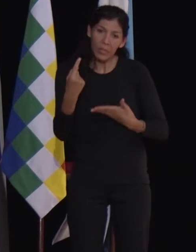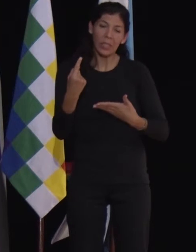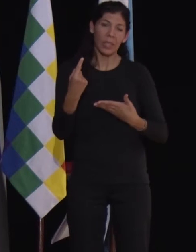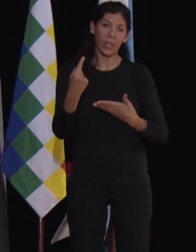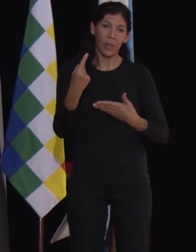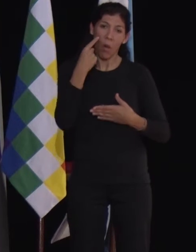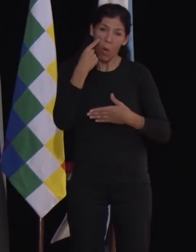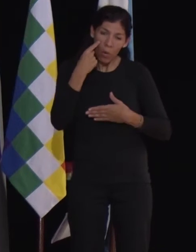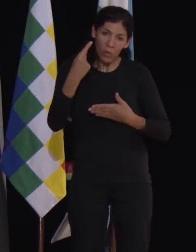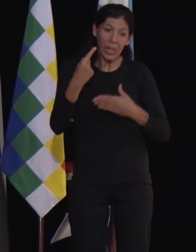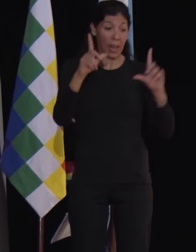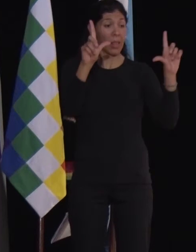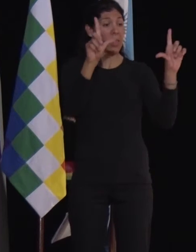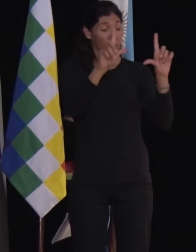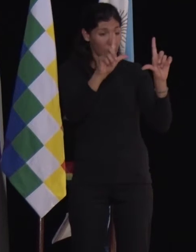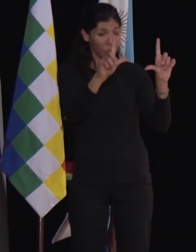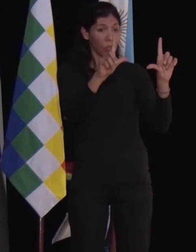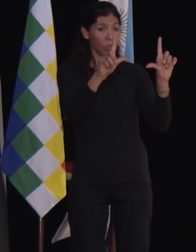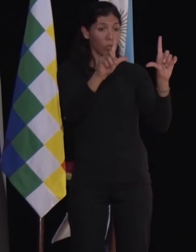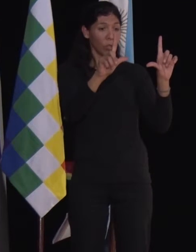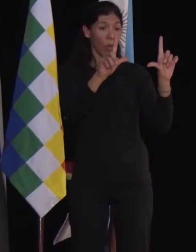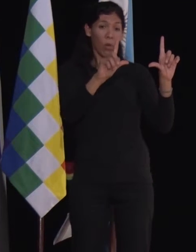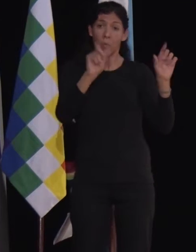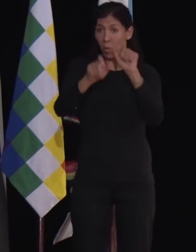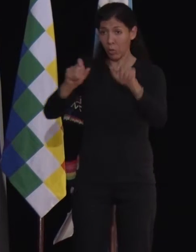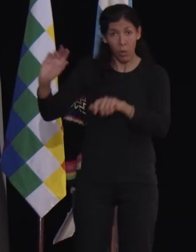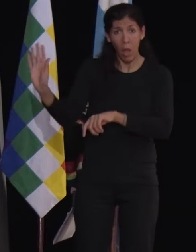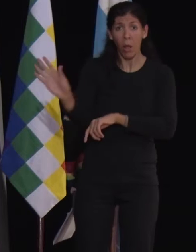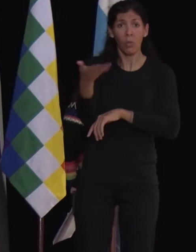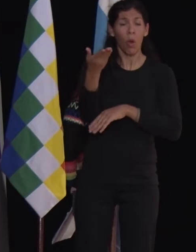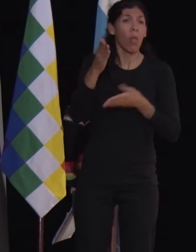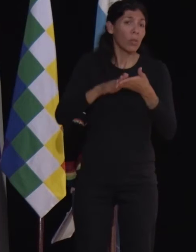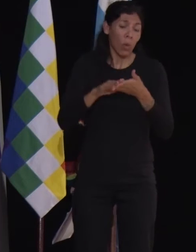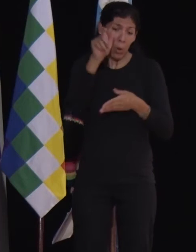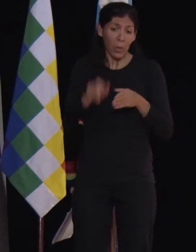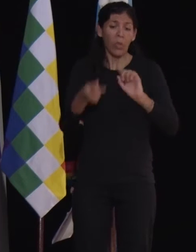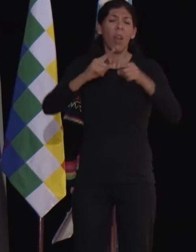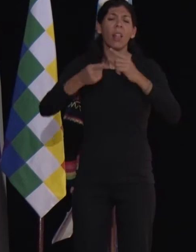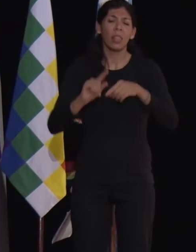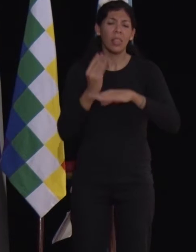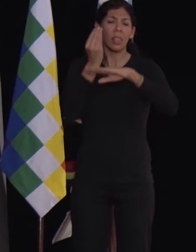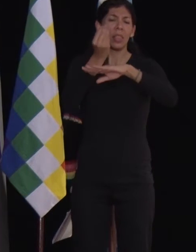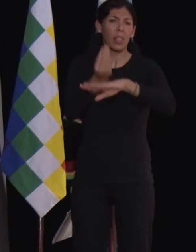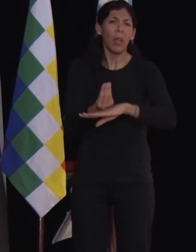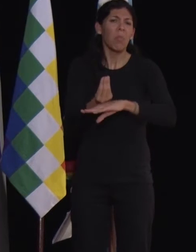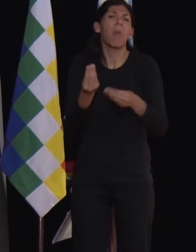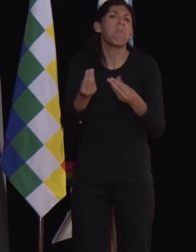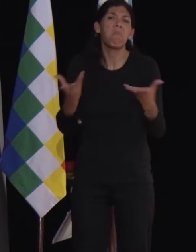además de en los medios que tienen que tenemos todos acerca de lo que es un intérprete de lengua de señas